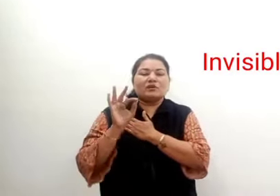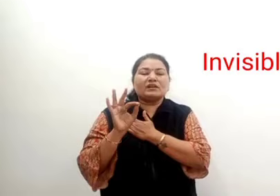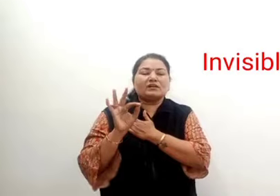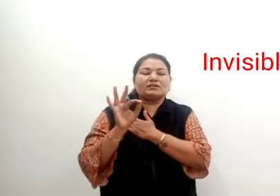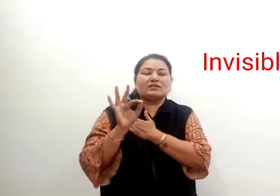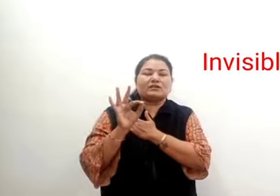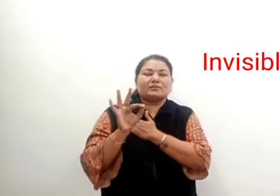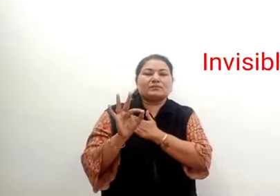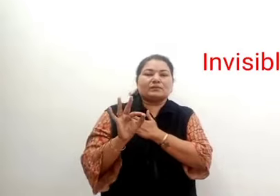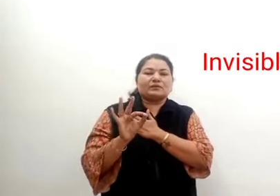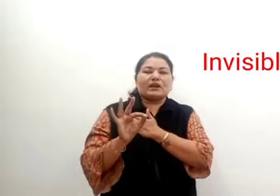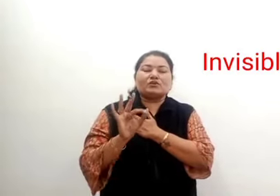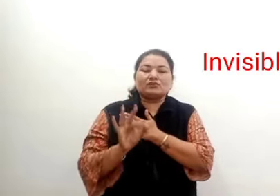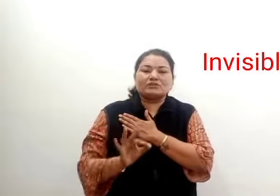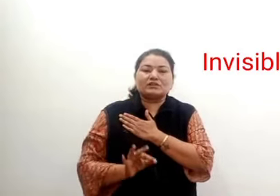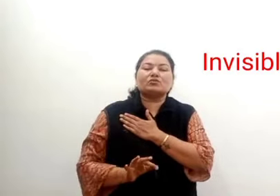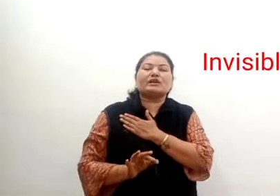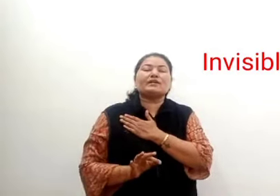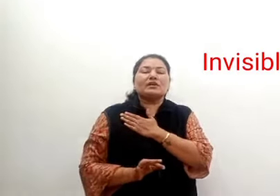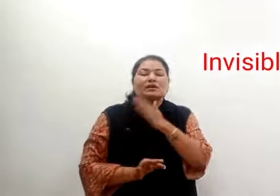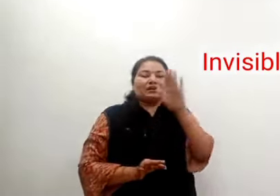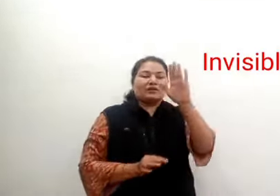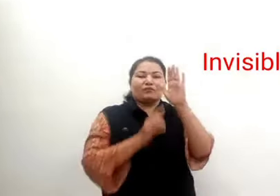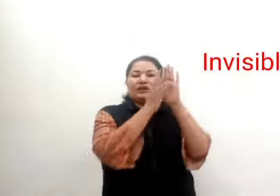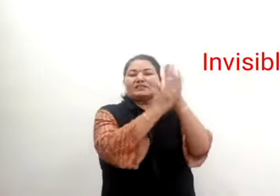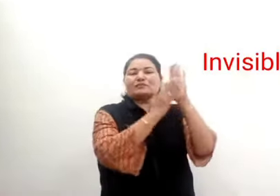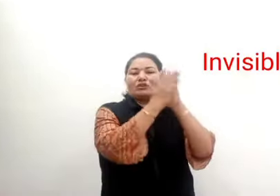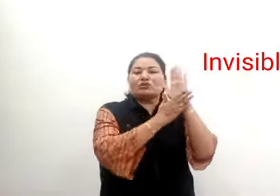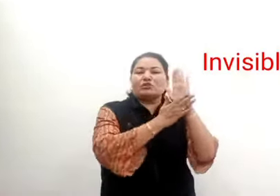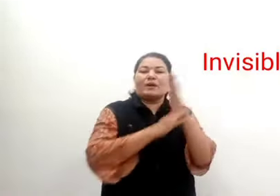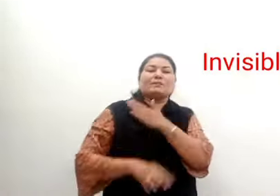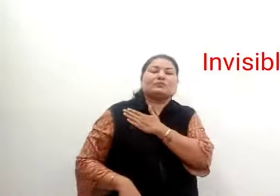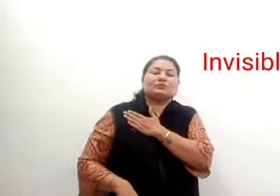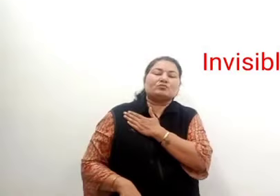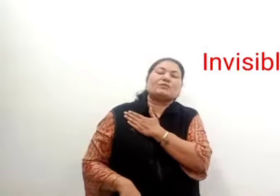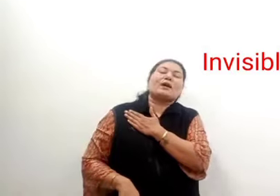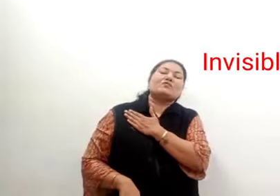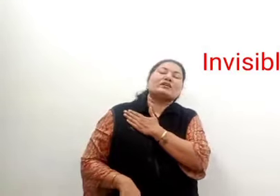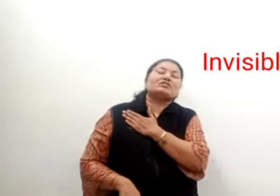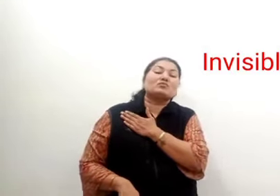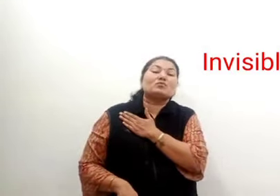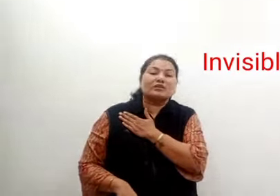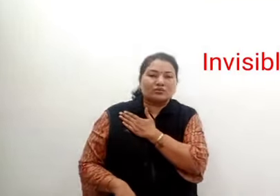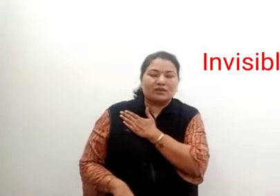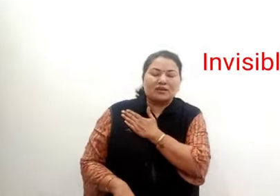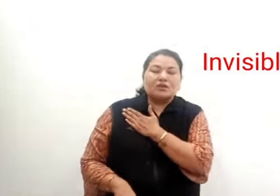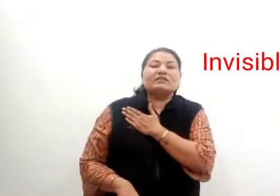will try to listen, you can feel something on your palm. तुमच्या palm वर काहीतरी movement होते. Which is